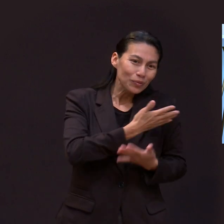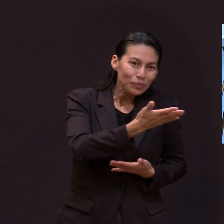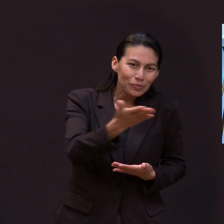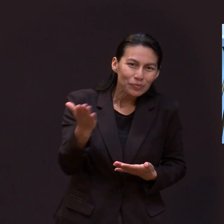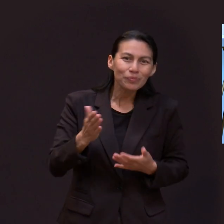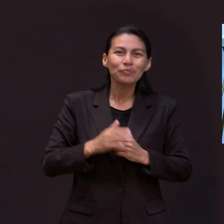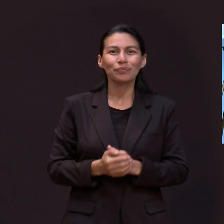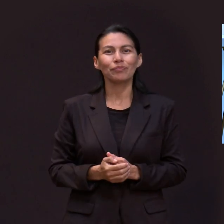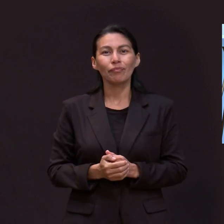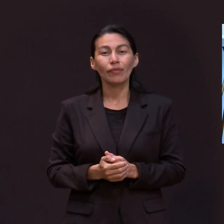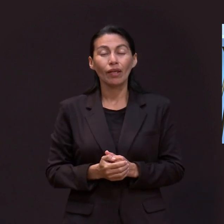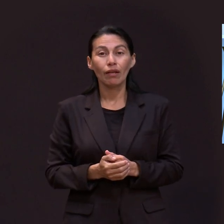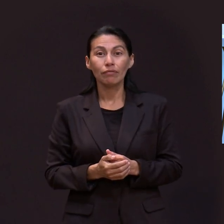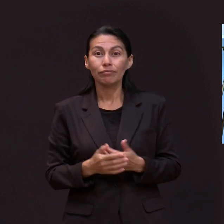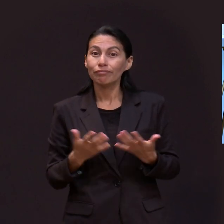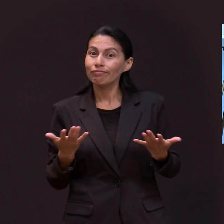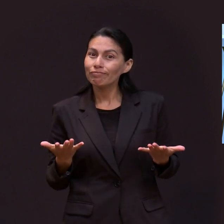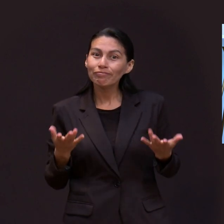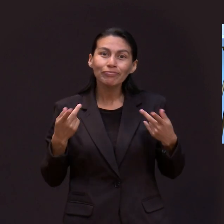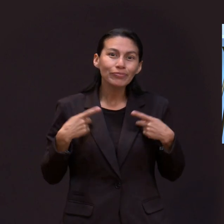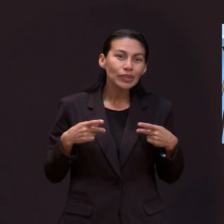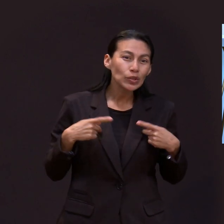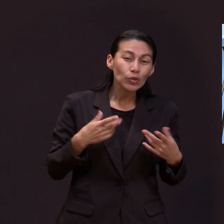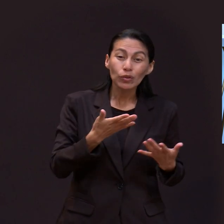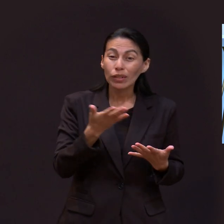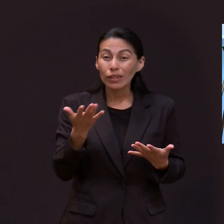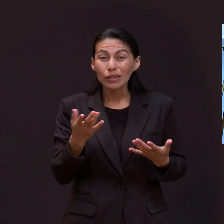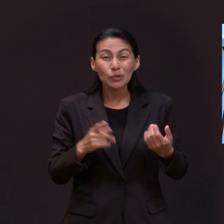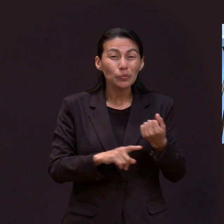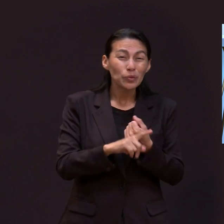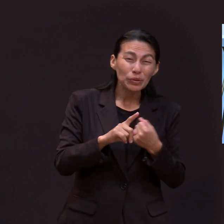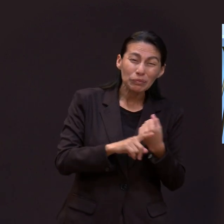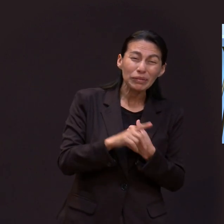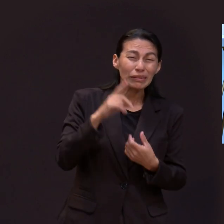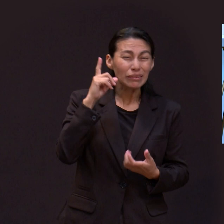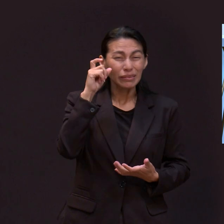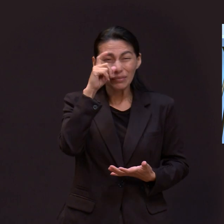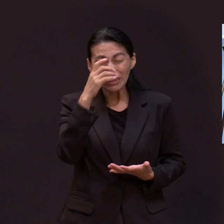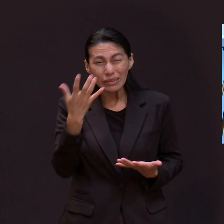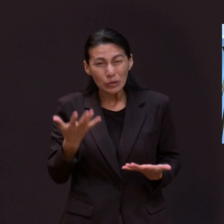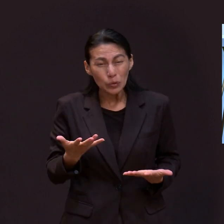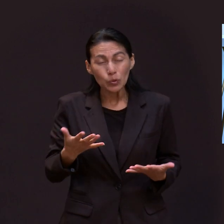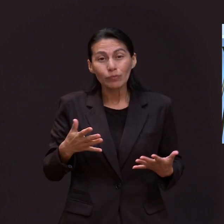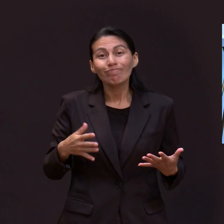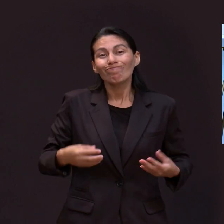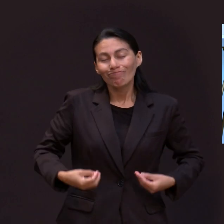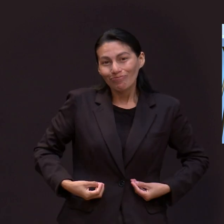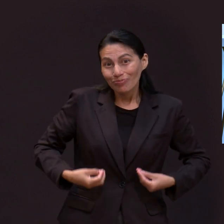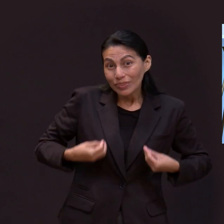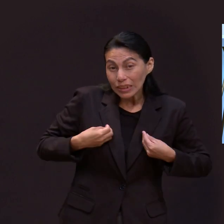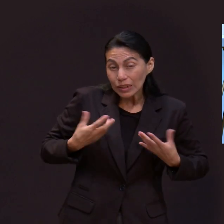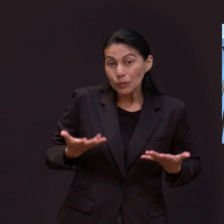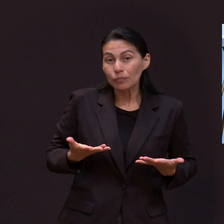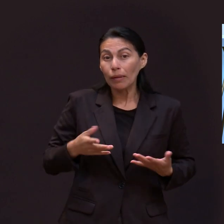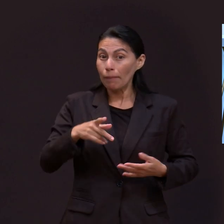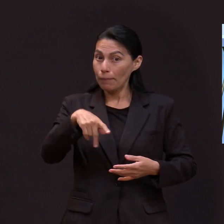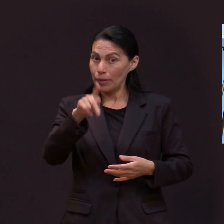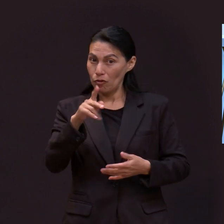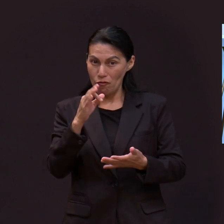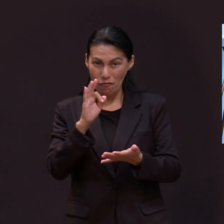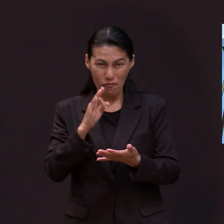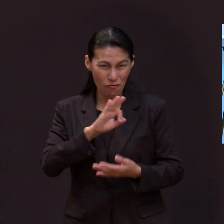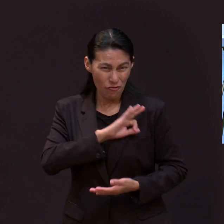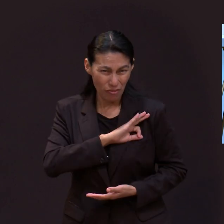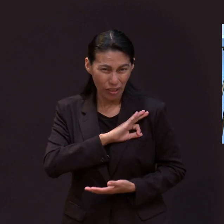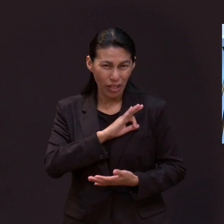todos padecemos alguna forma de crisis en la vida la interesa el valor